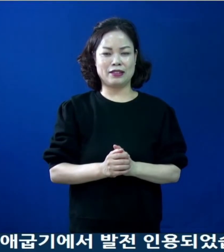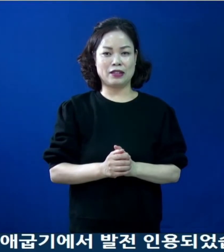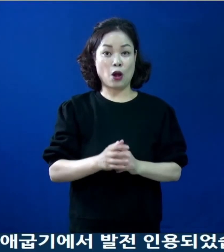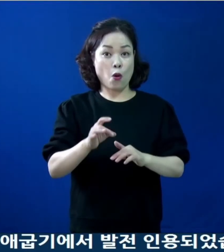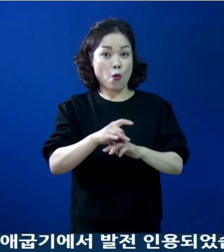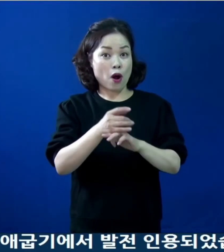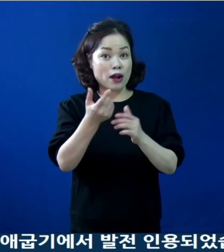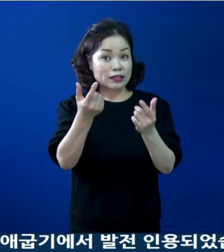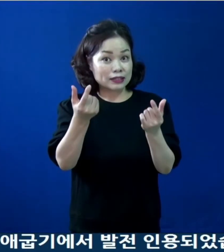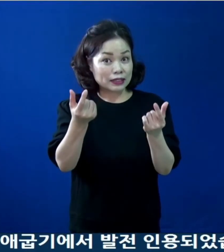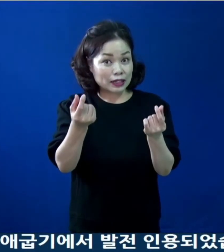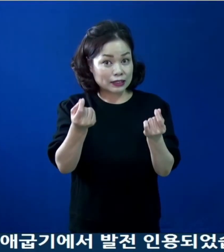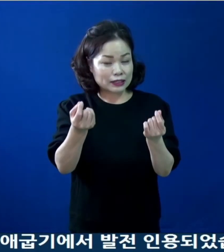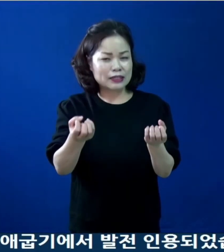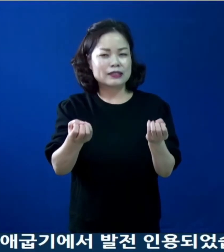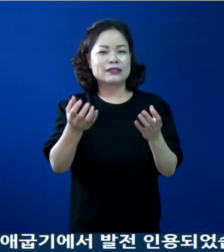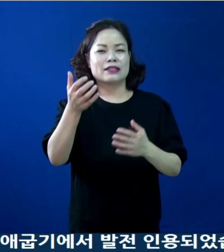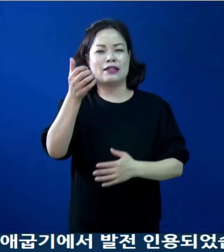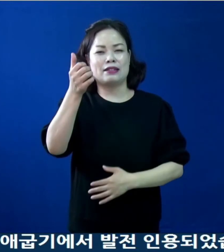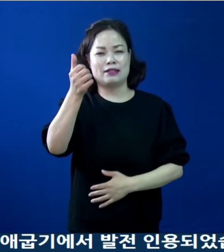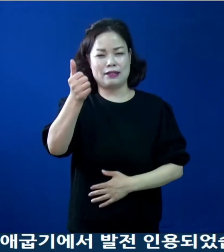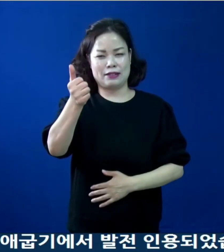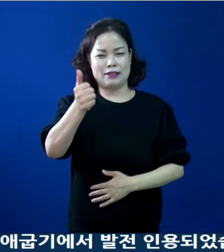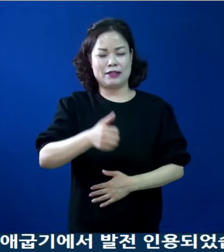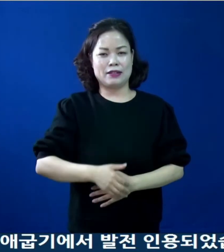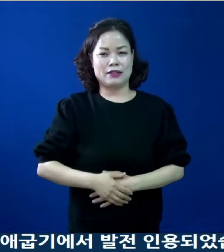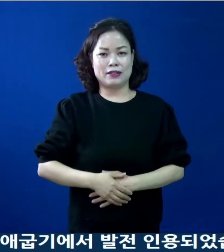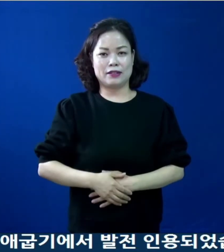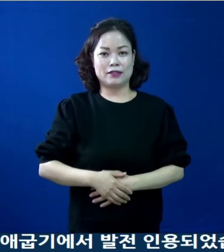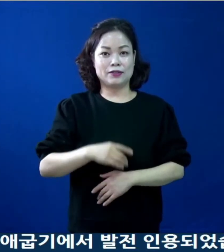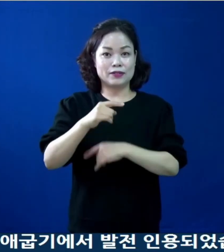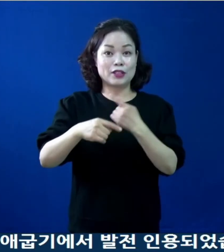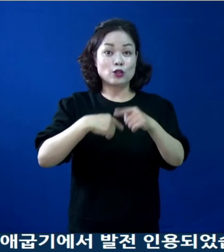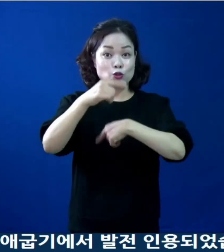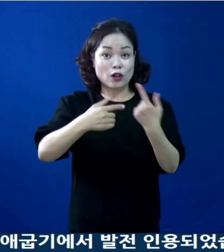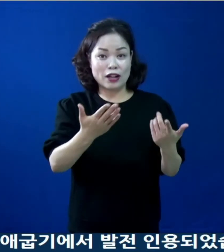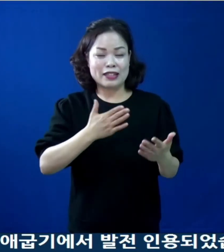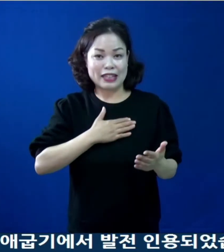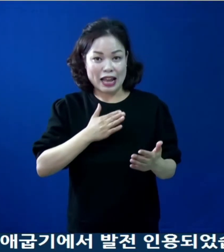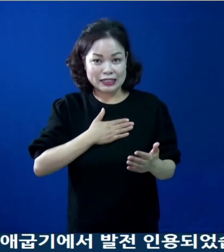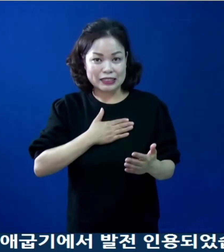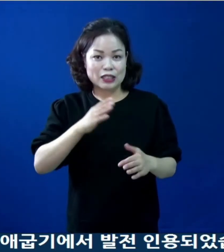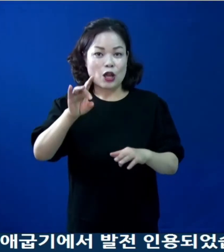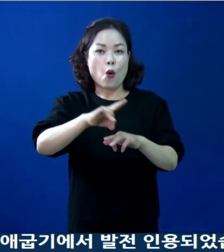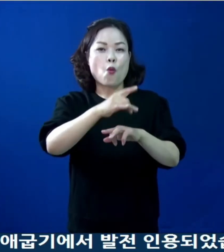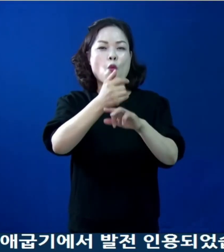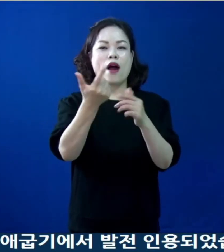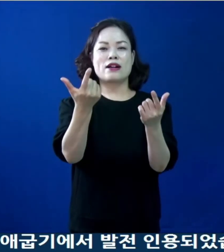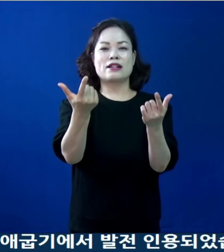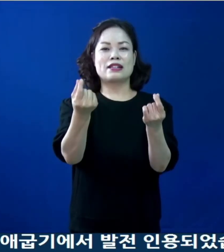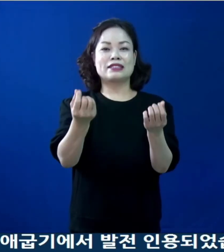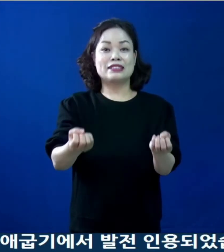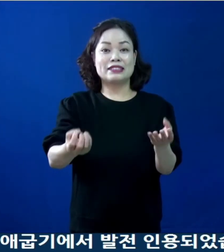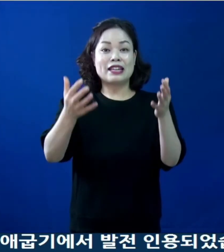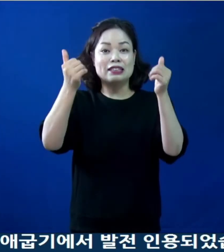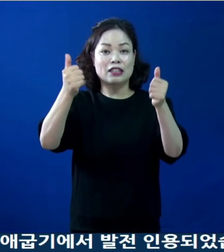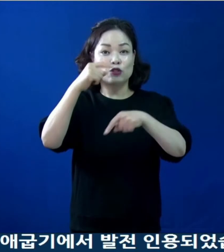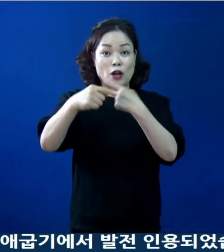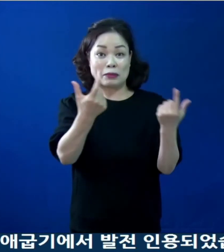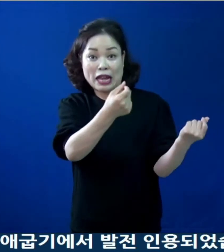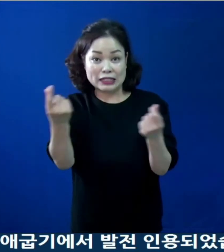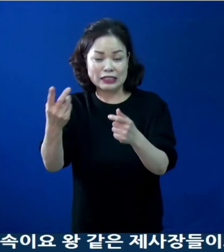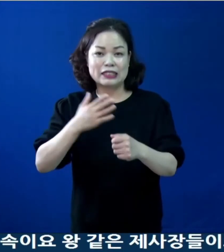왕 같은 제사장이라 얘기하는 거죠. 한번 따라 합시다. 나는 왕 같은 제사장이다. 한 번 더.